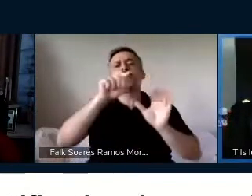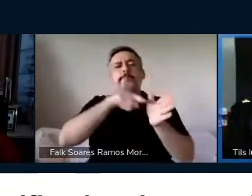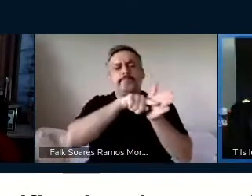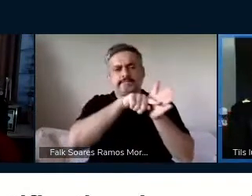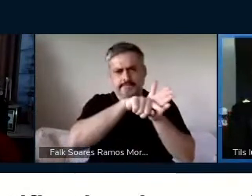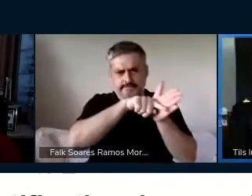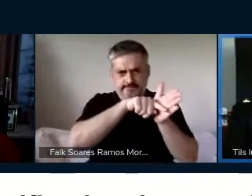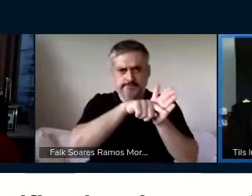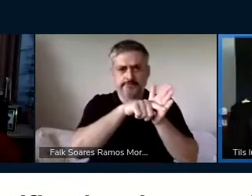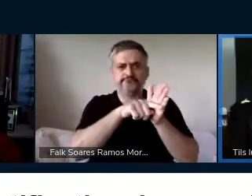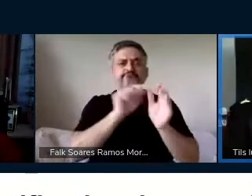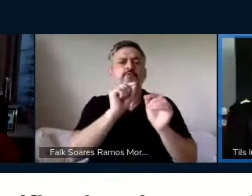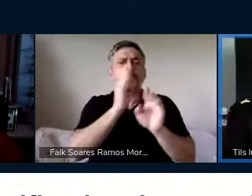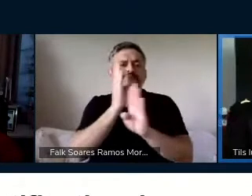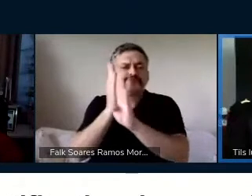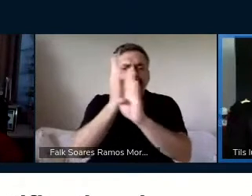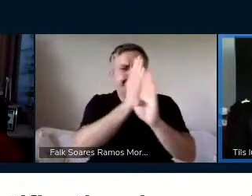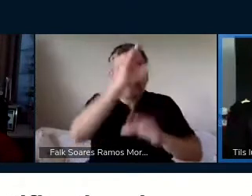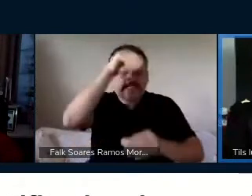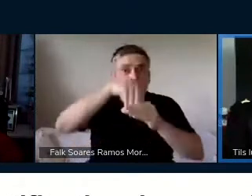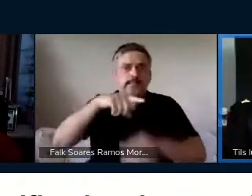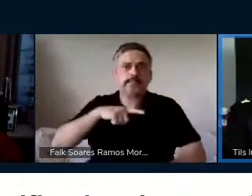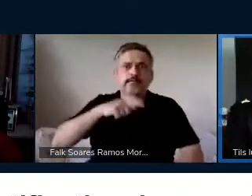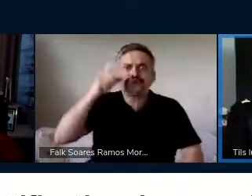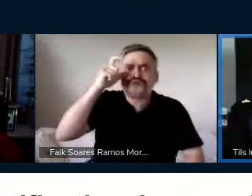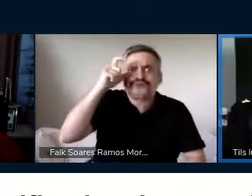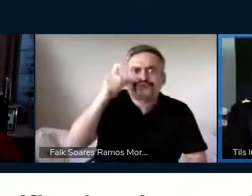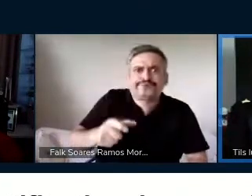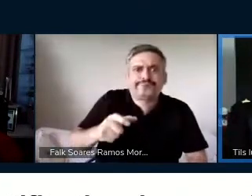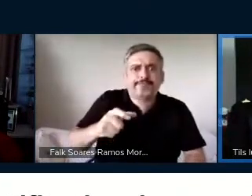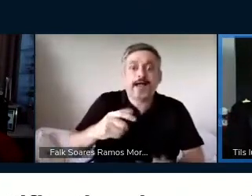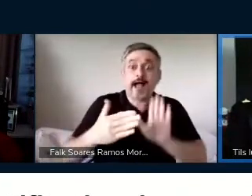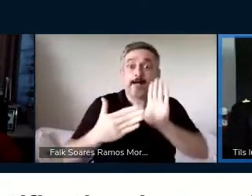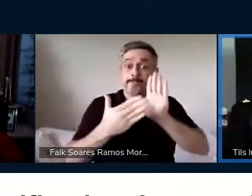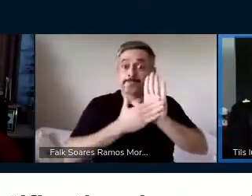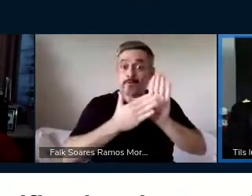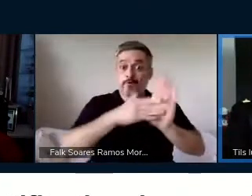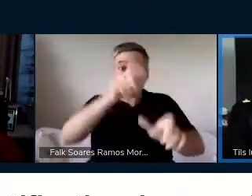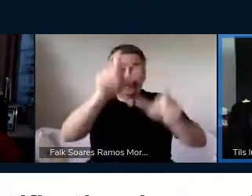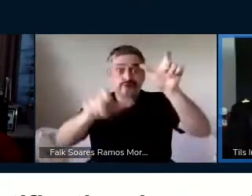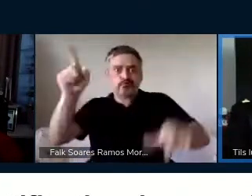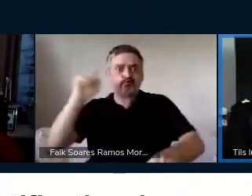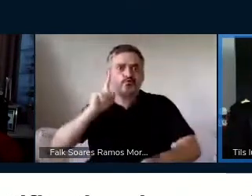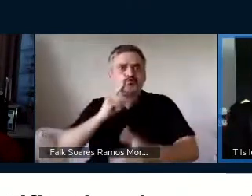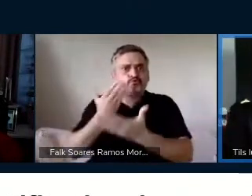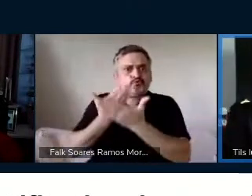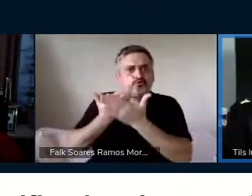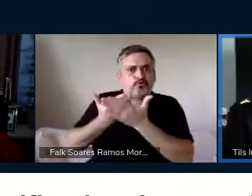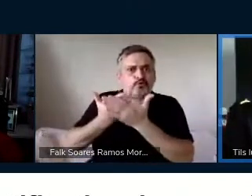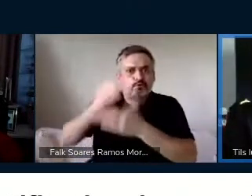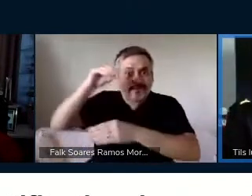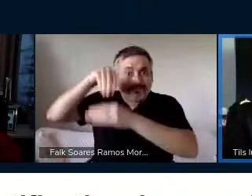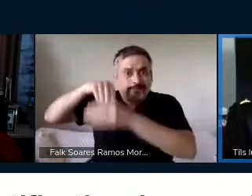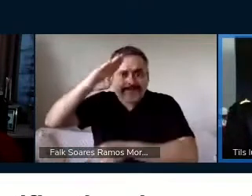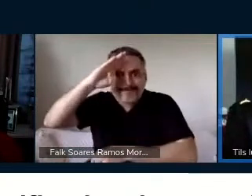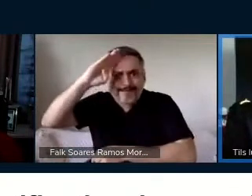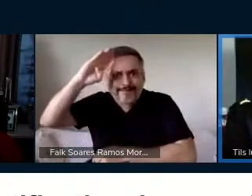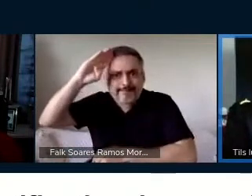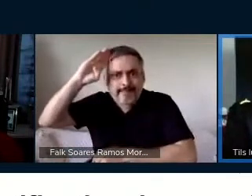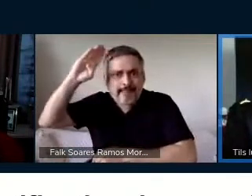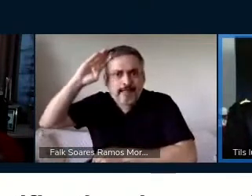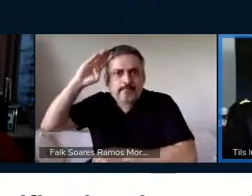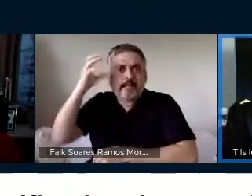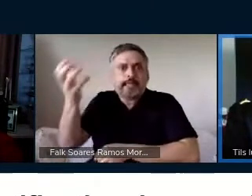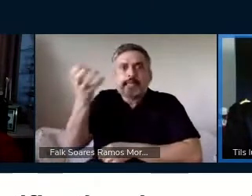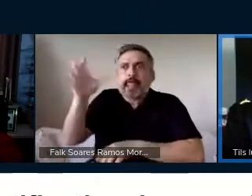A justificativa da pesquisa foi que a investigação levou em conta o interesse em